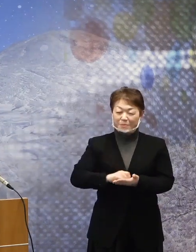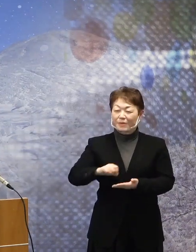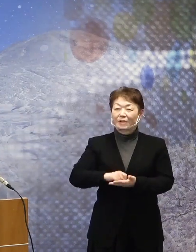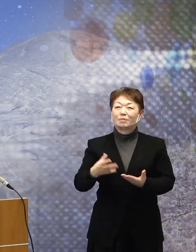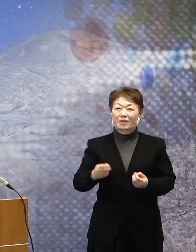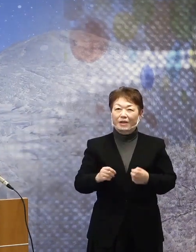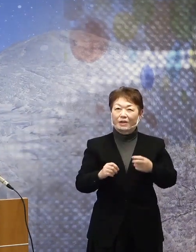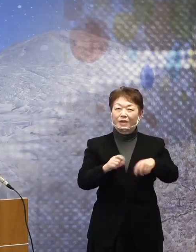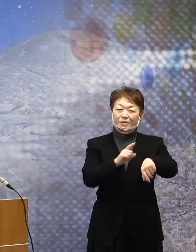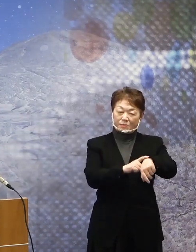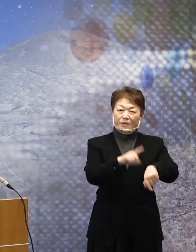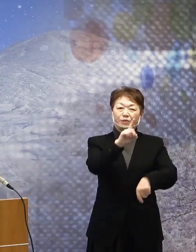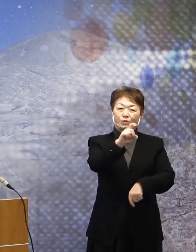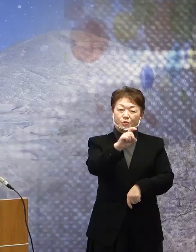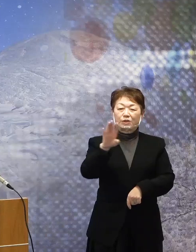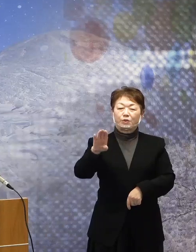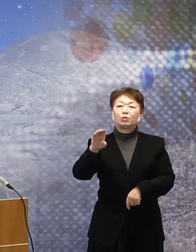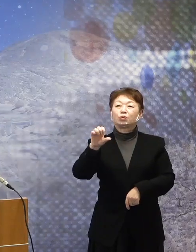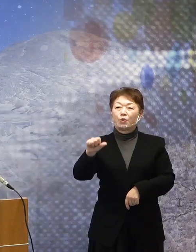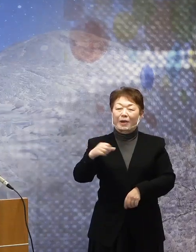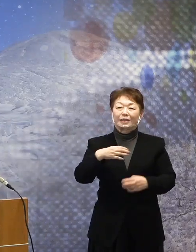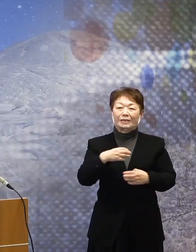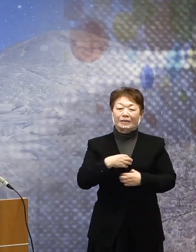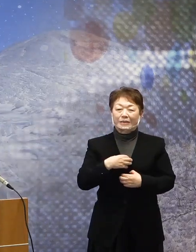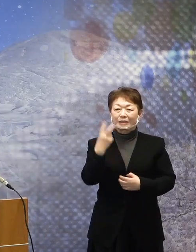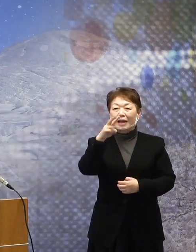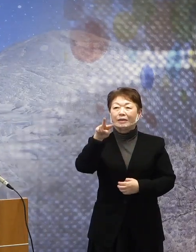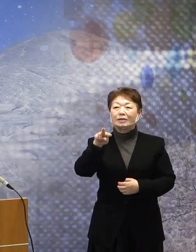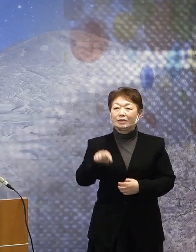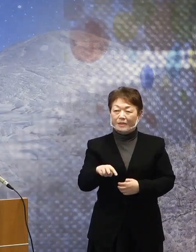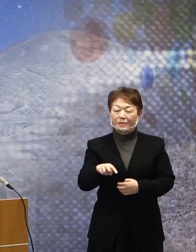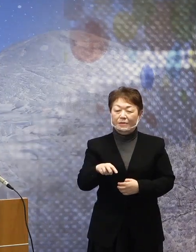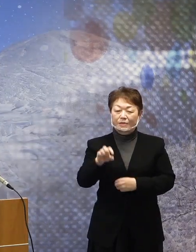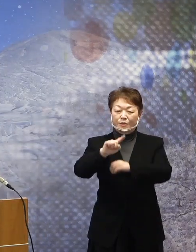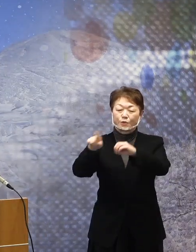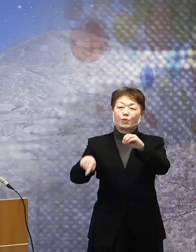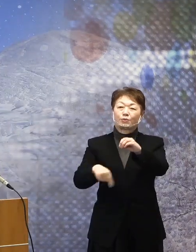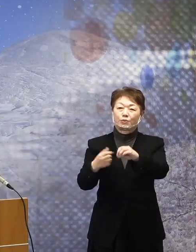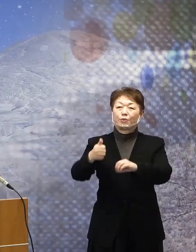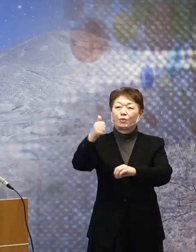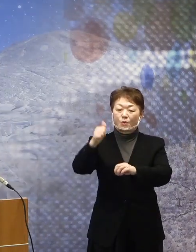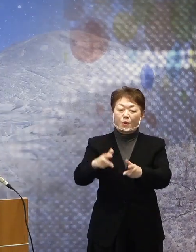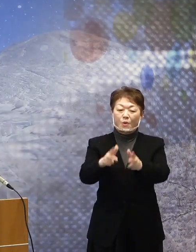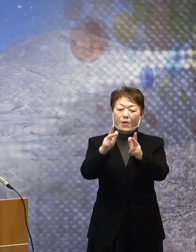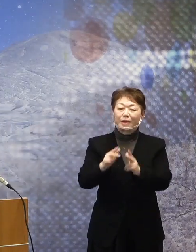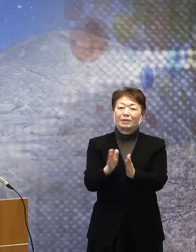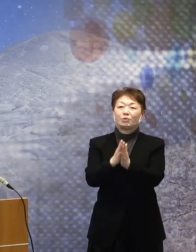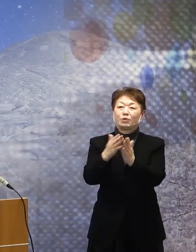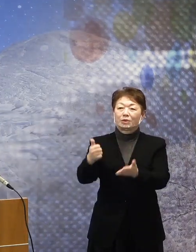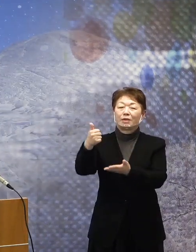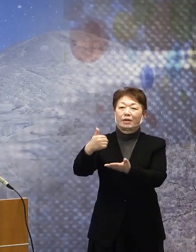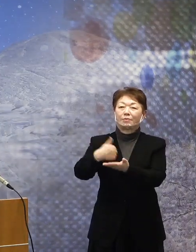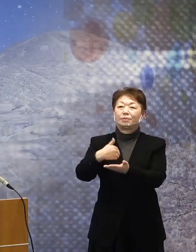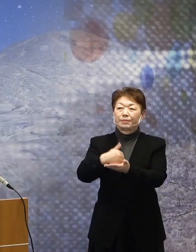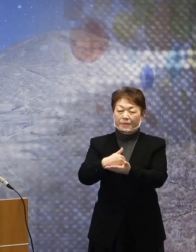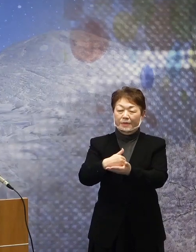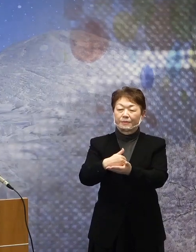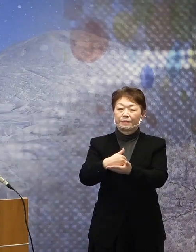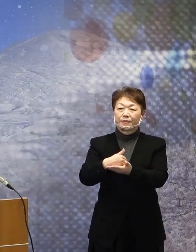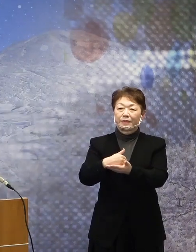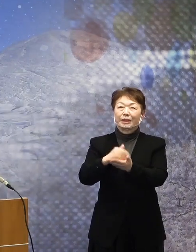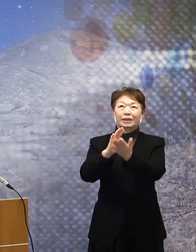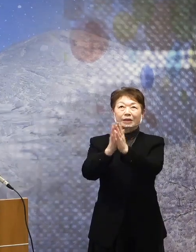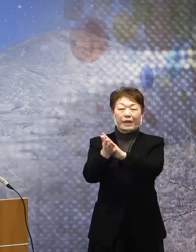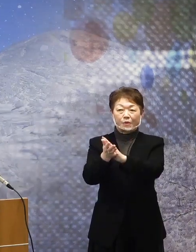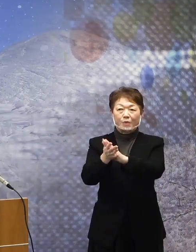が、10時45分に、危機管理局長さんから、まあ、橋本さんですけどもお電話をいただいてお伺いしたところ、10時、県側